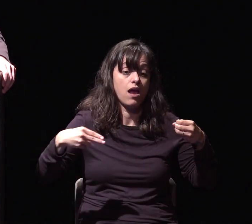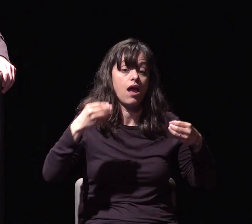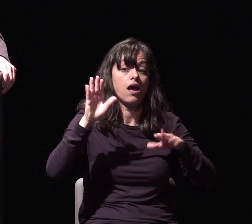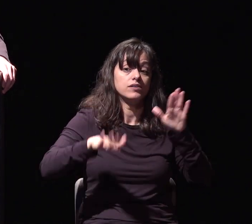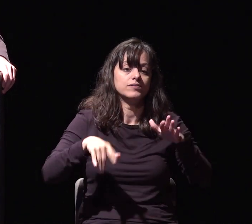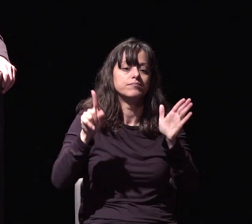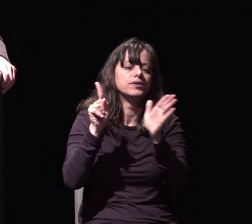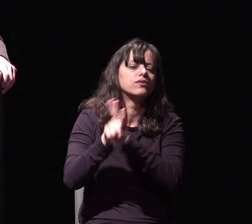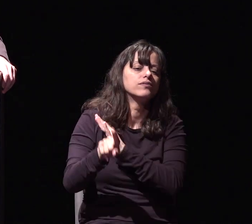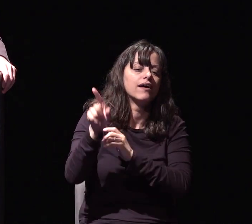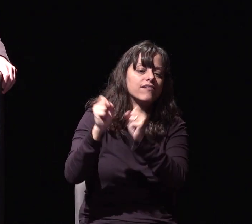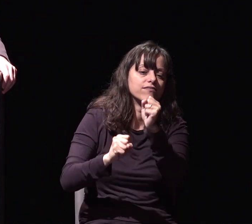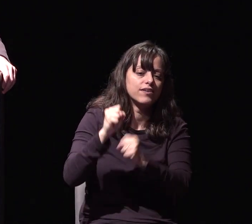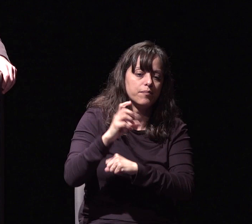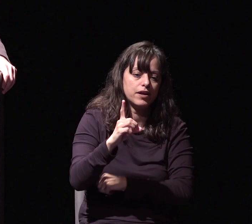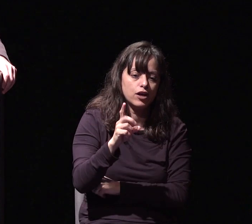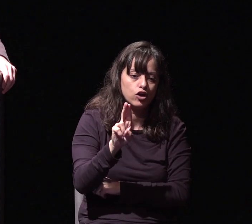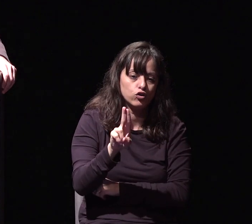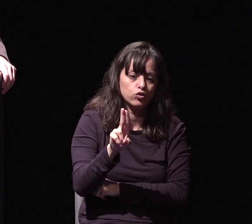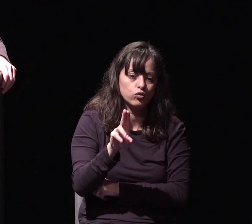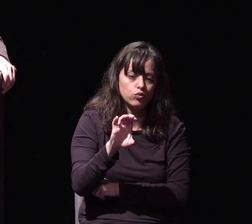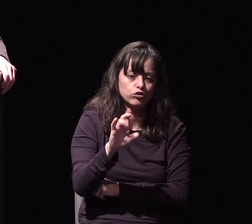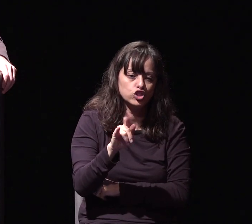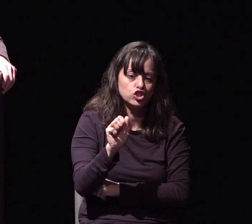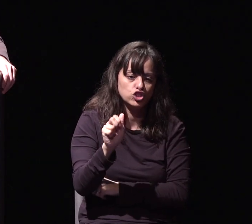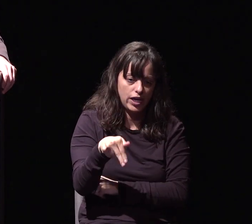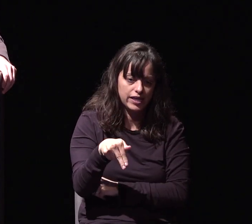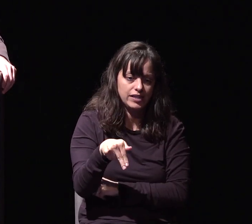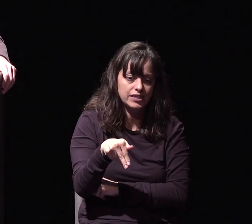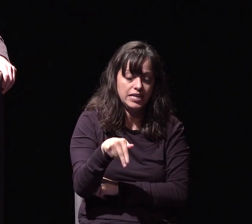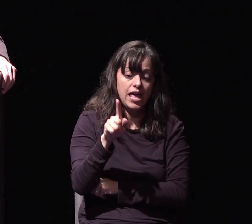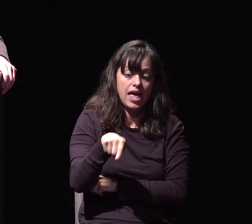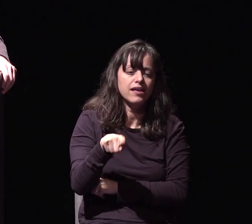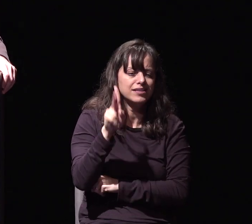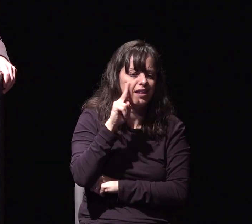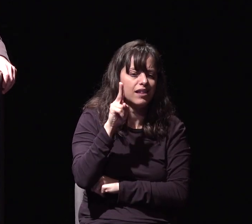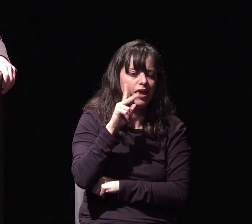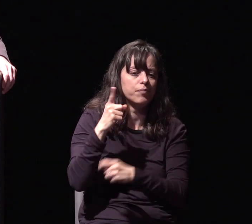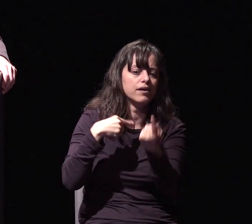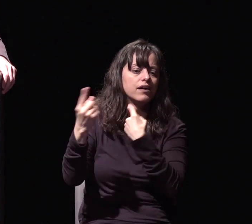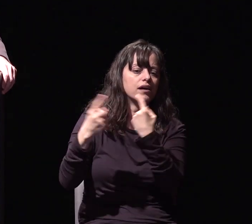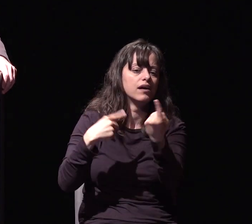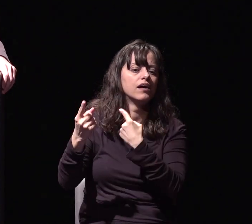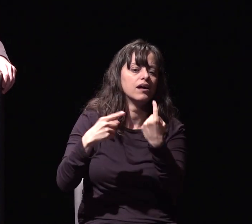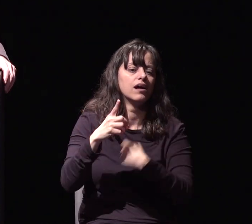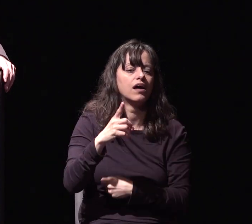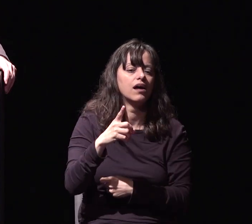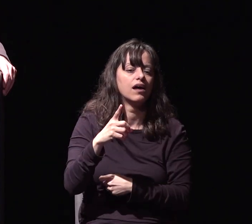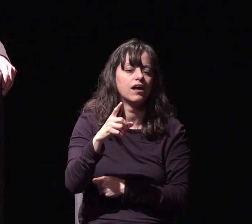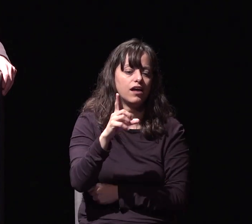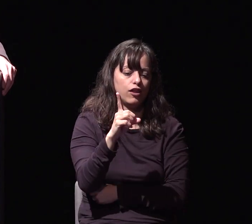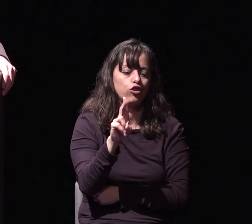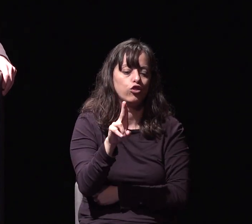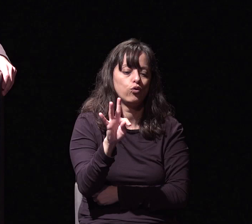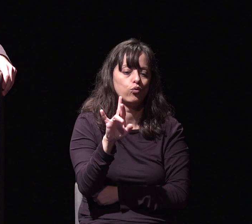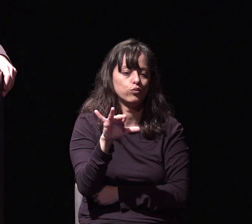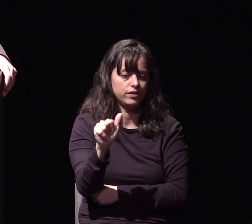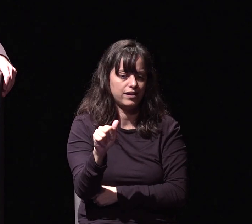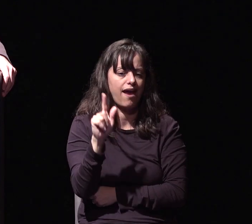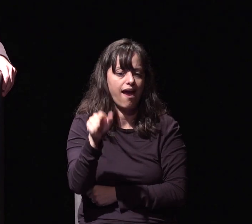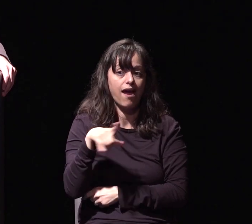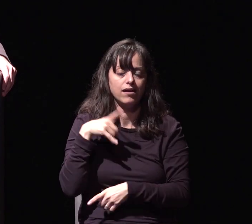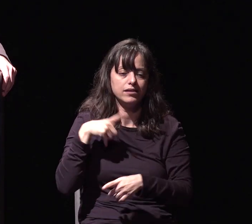fábrica da Duchem, para quem tem mais de 40 anos deve lembrar, indo para a Dutra, uma das fábricas, talvez um dos edifícios industriais